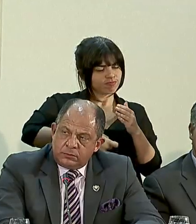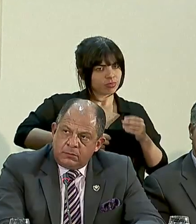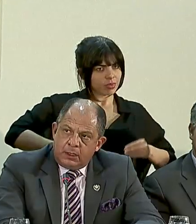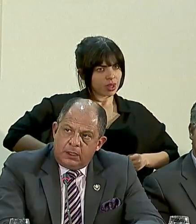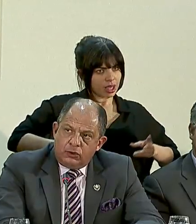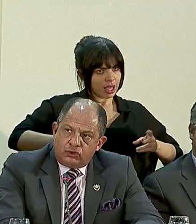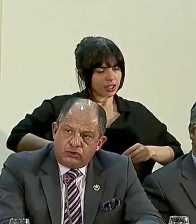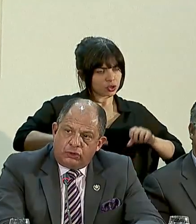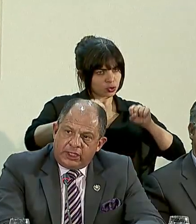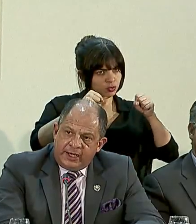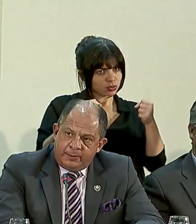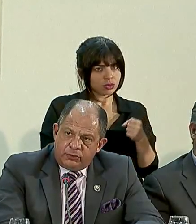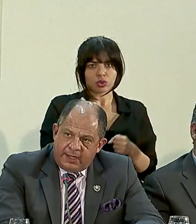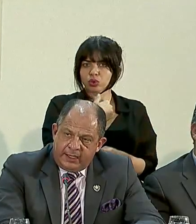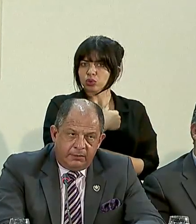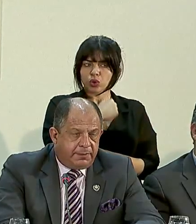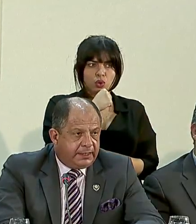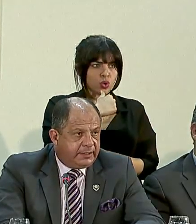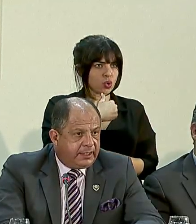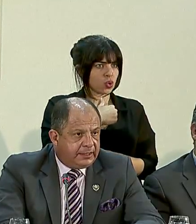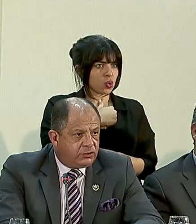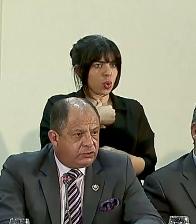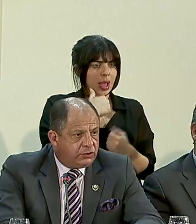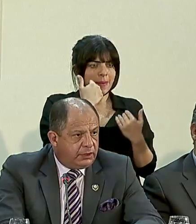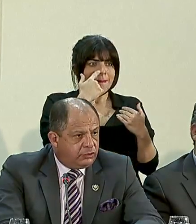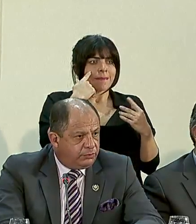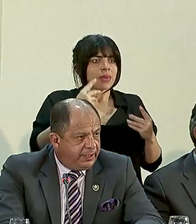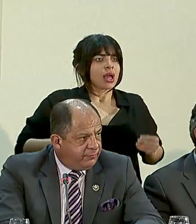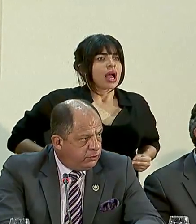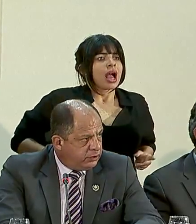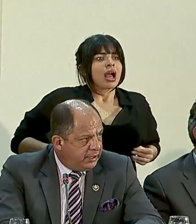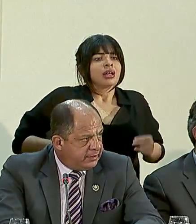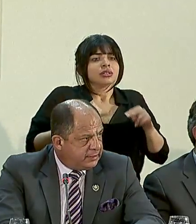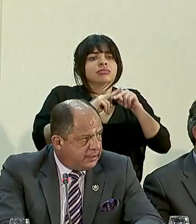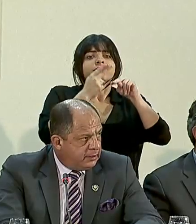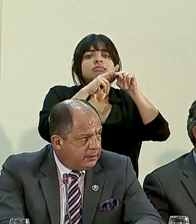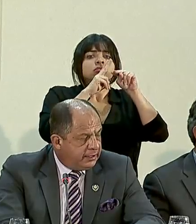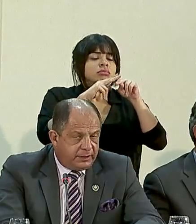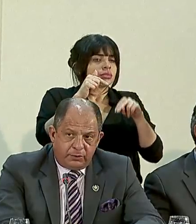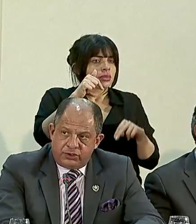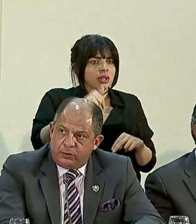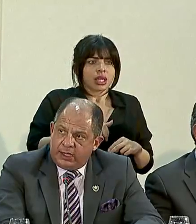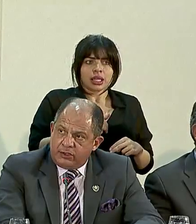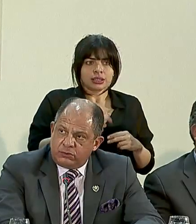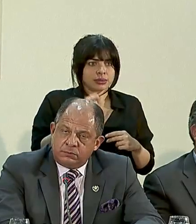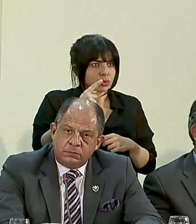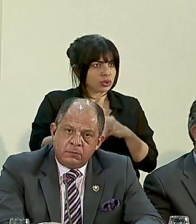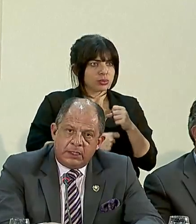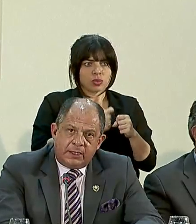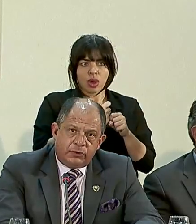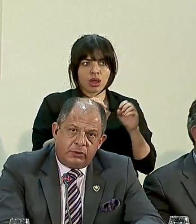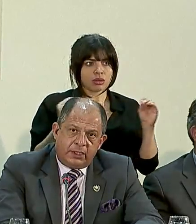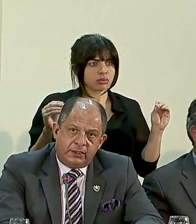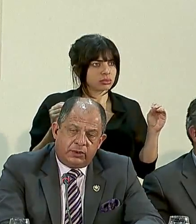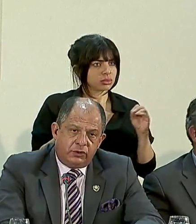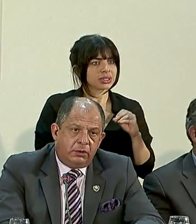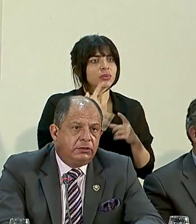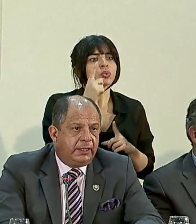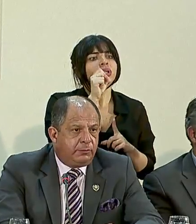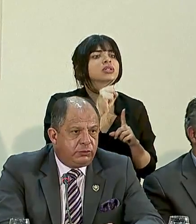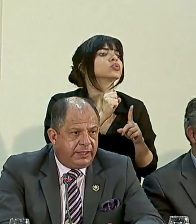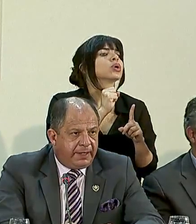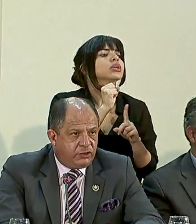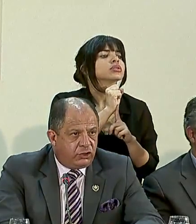gasto. Nosotros no tenemos margen para hacer gastos superfluos en este próximo año. Estamos en una